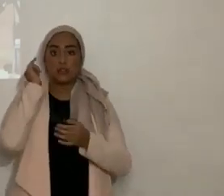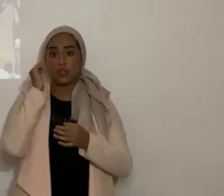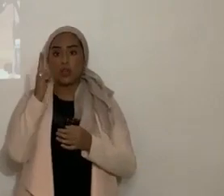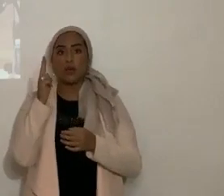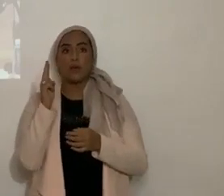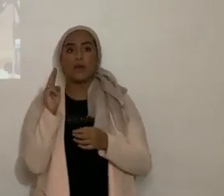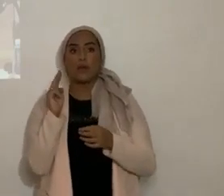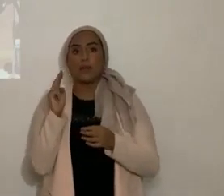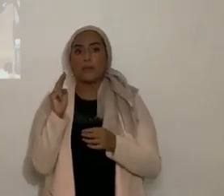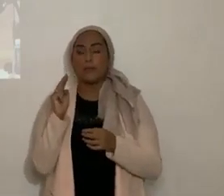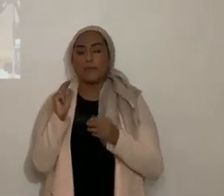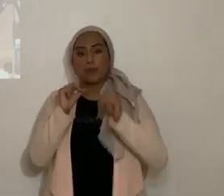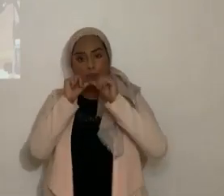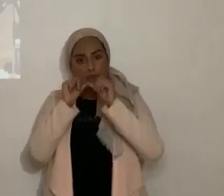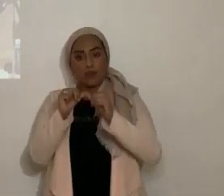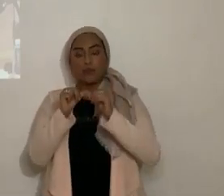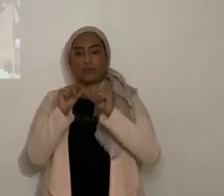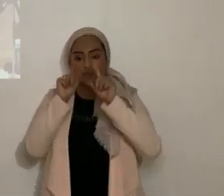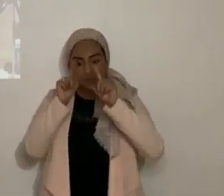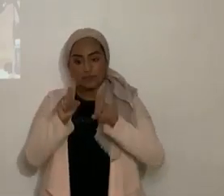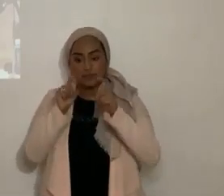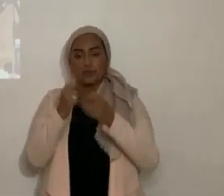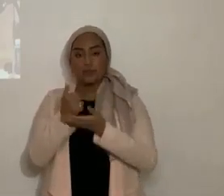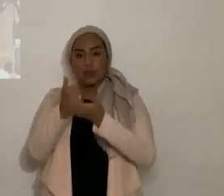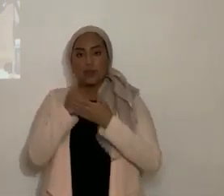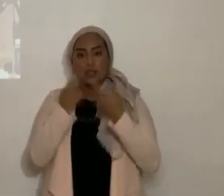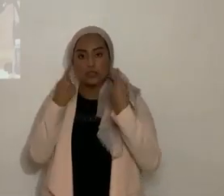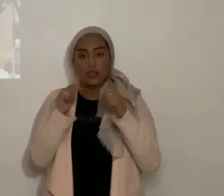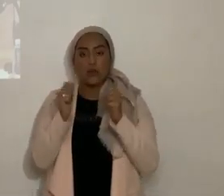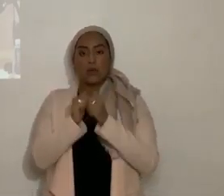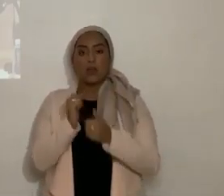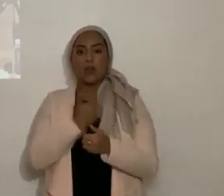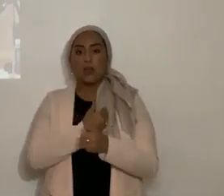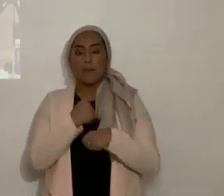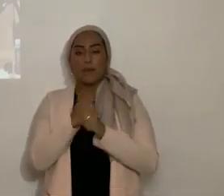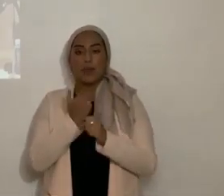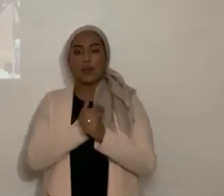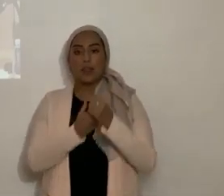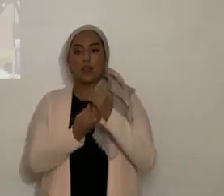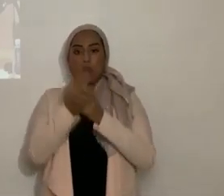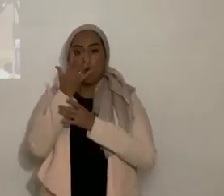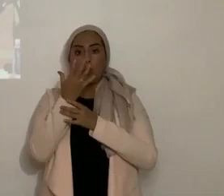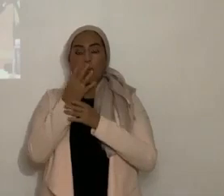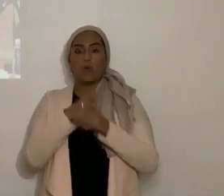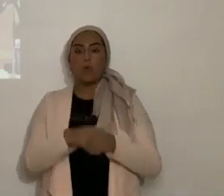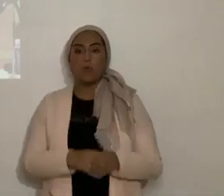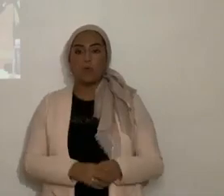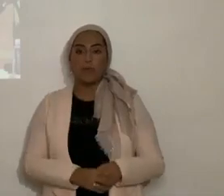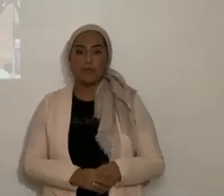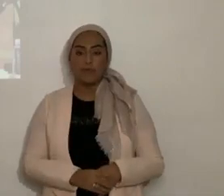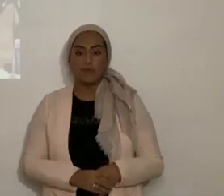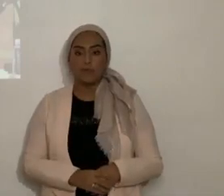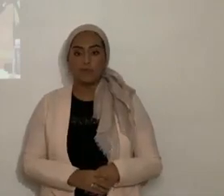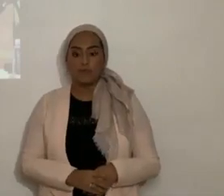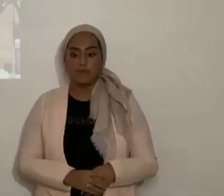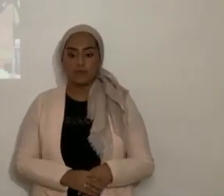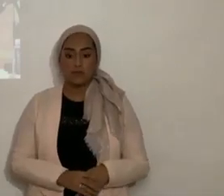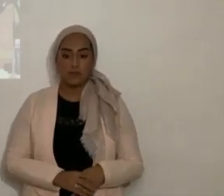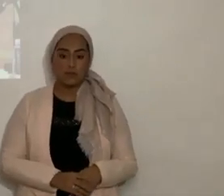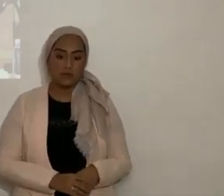estar probándonos, ayudándonos, tratando con nosotros para hacernos crecer, para dar fruto.